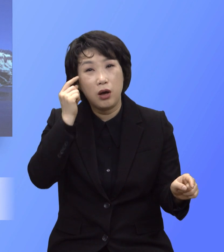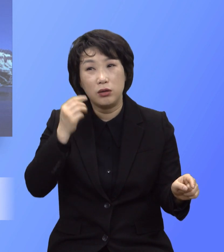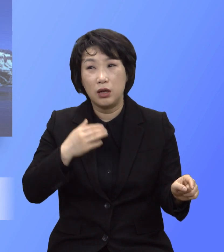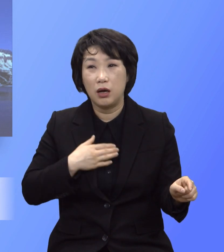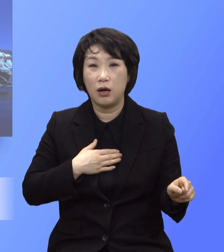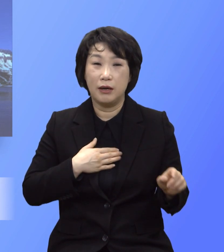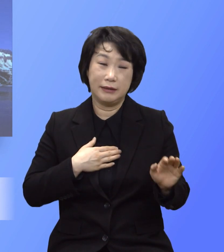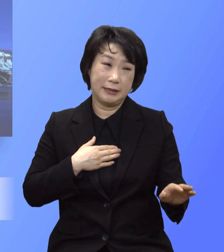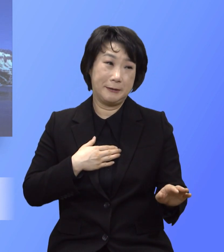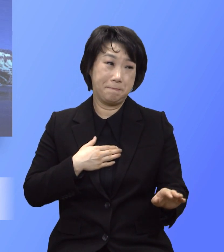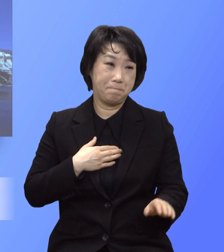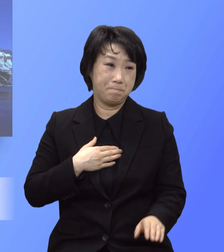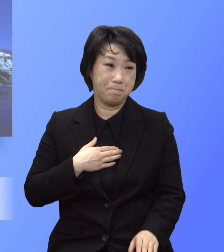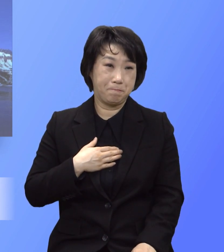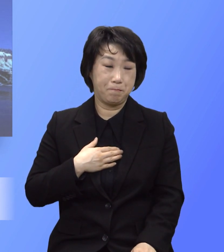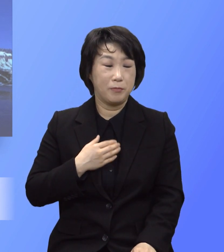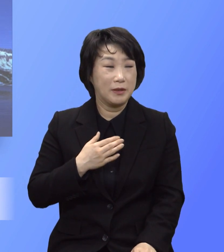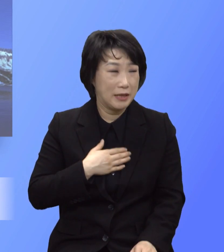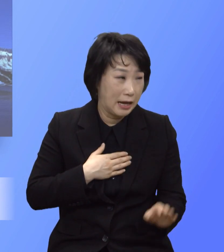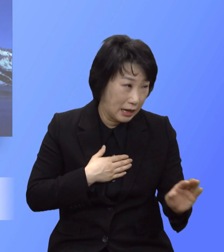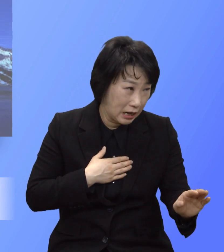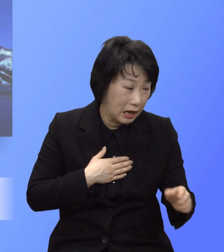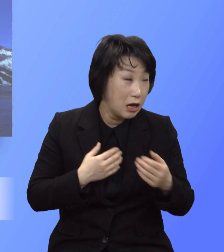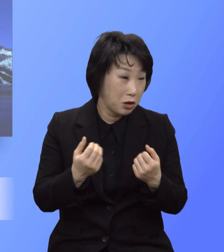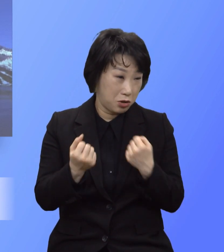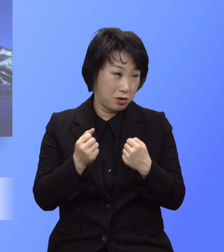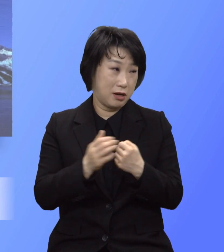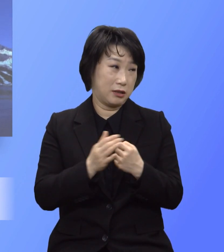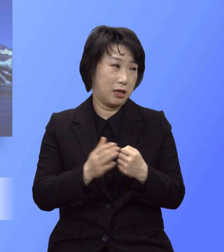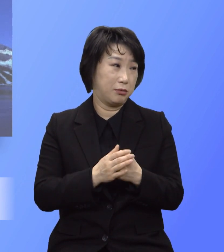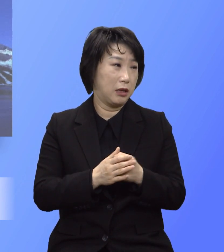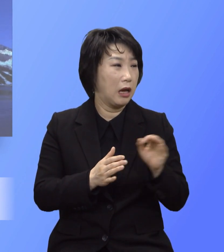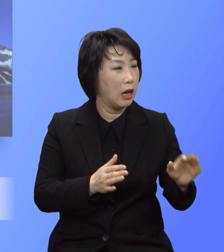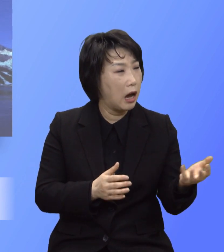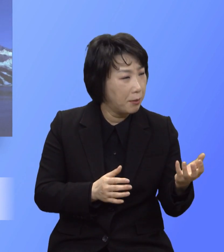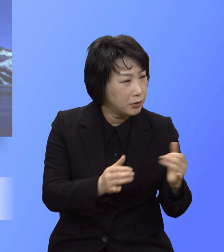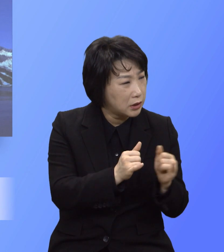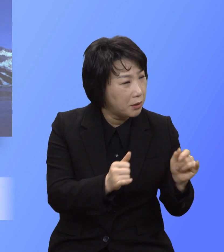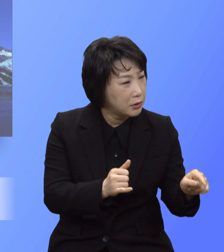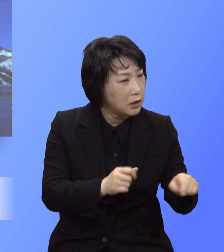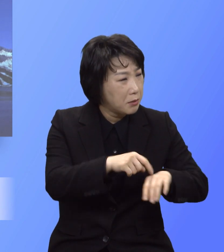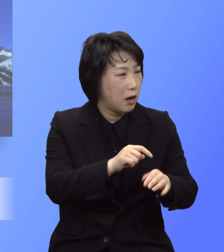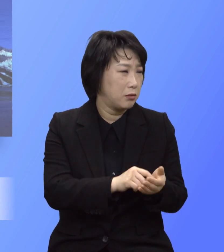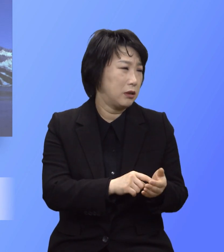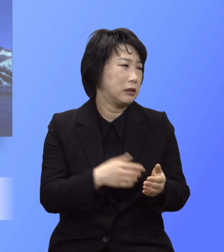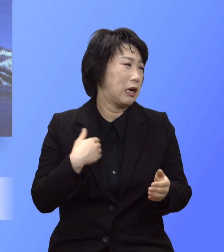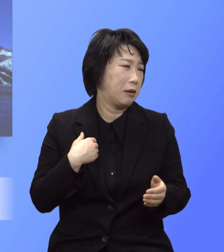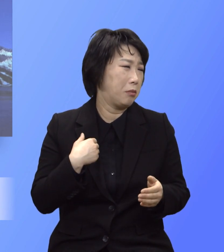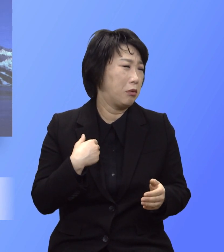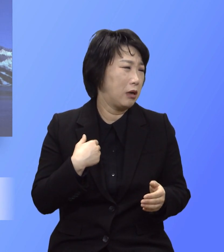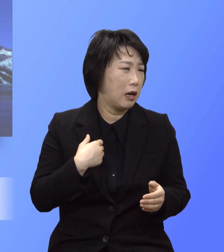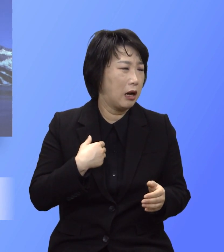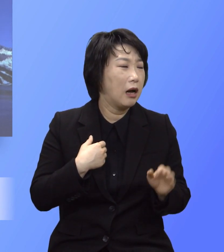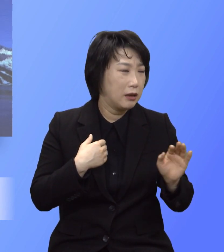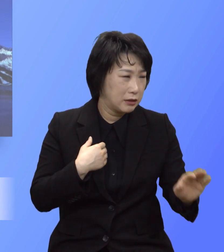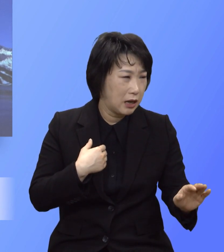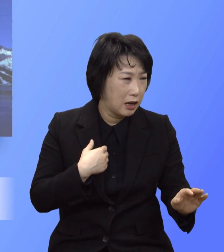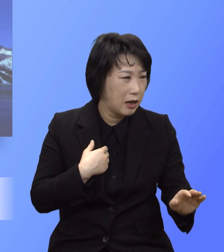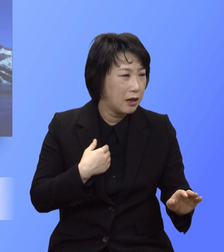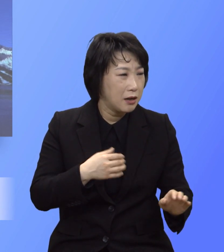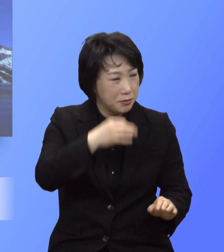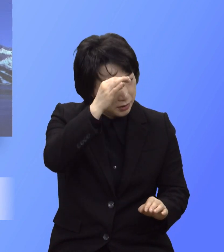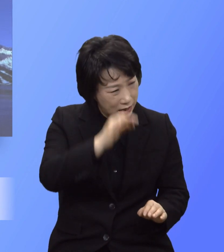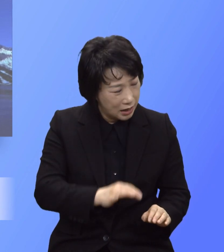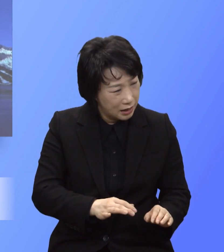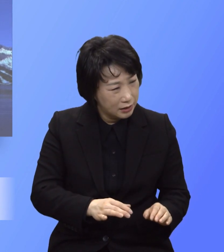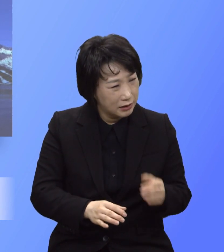예. 내가 건강하다 보니까 아프신 분들의 심정을 잘 살피지 못하고